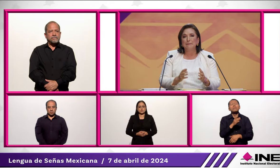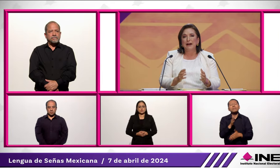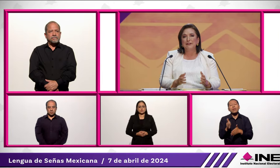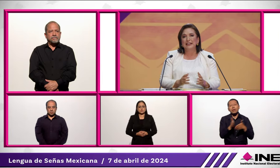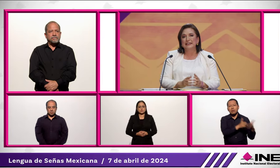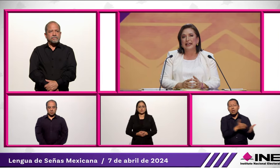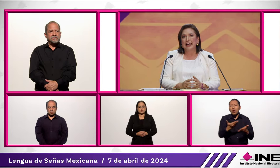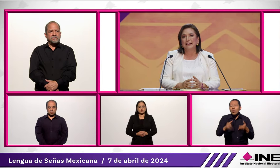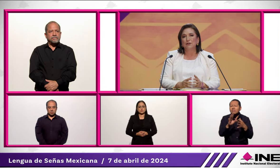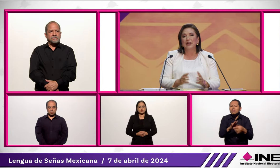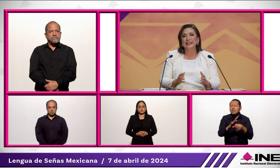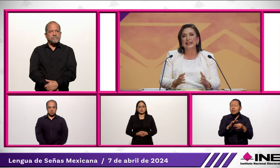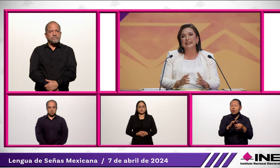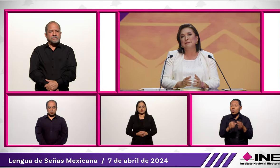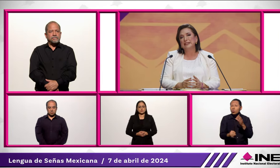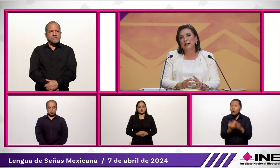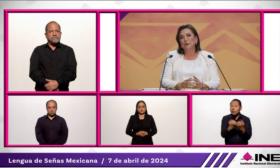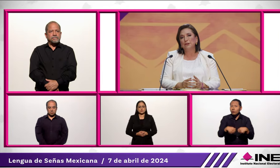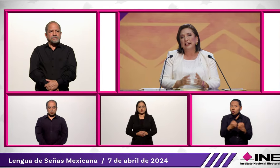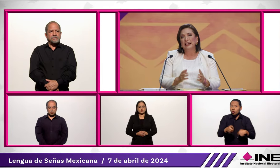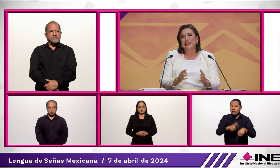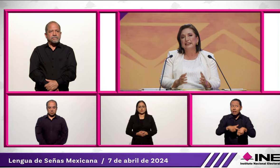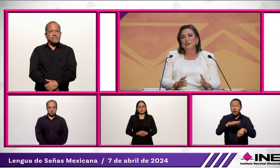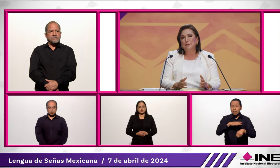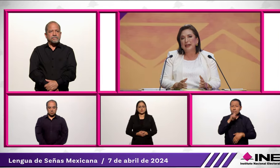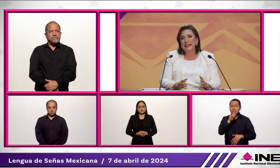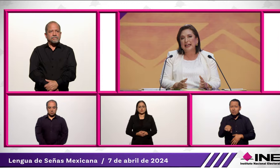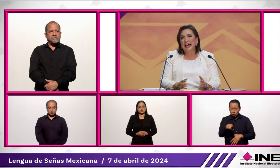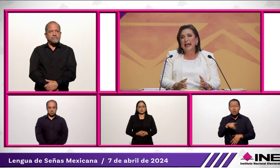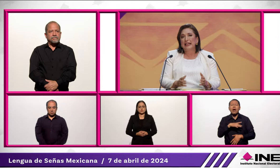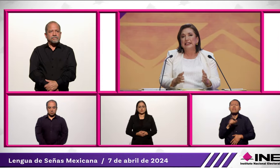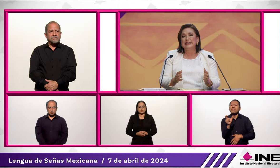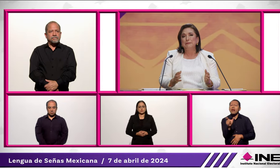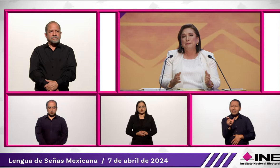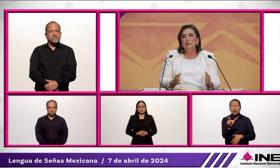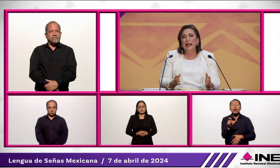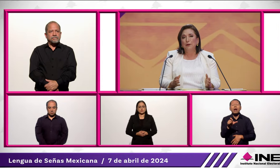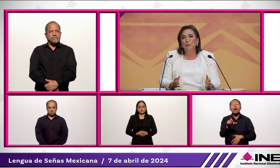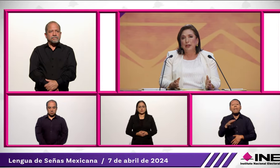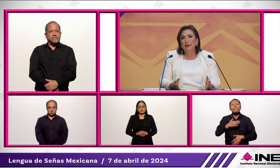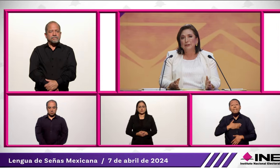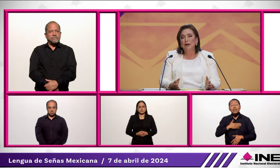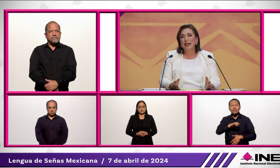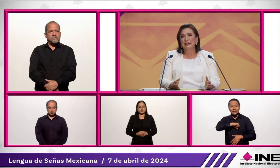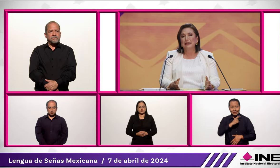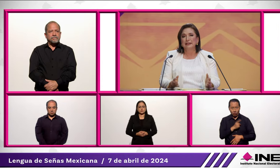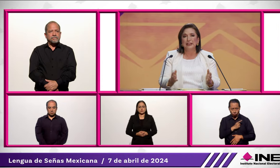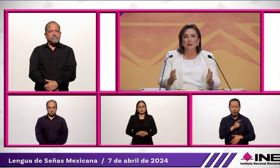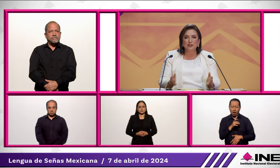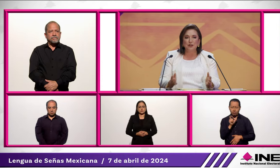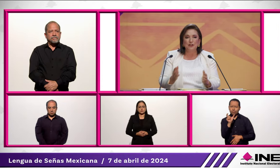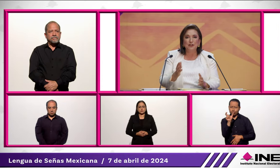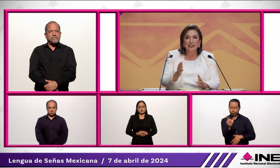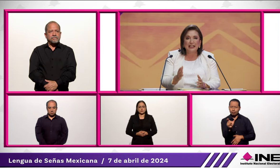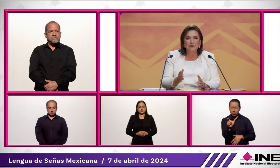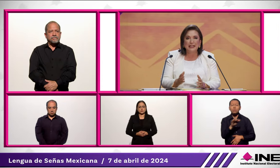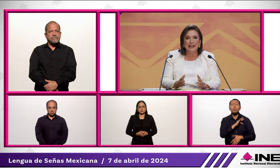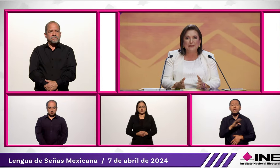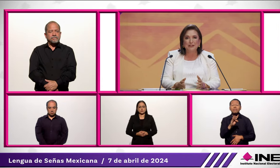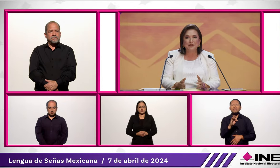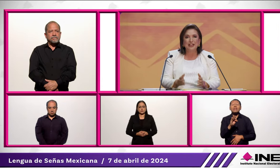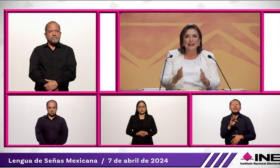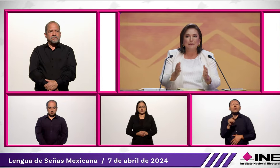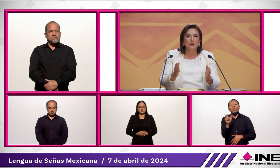Popular va a financiar con la tarjeta Mi Salud la atención médica y si de, por alguna situación no te dan